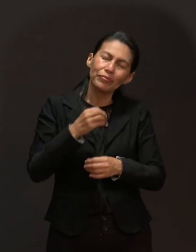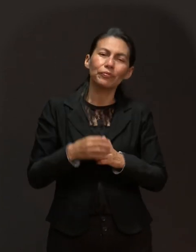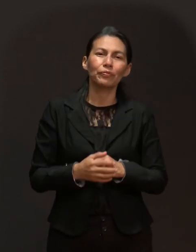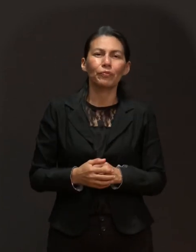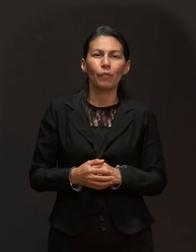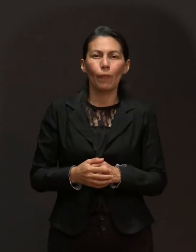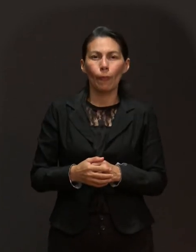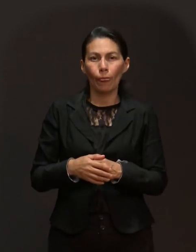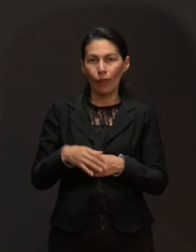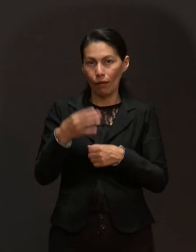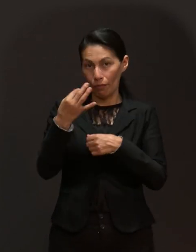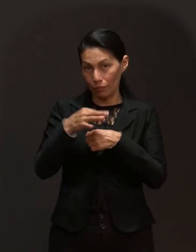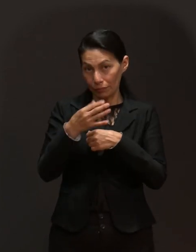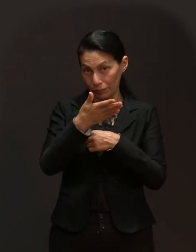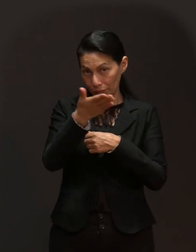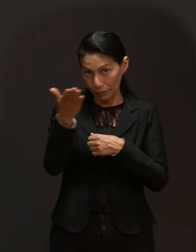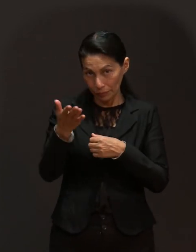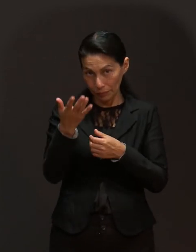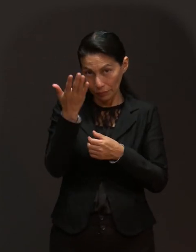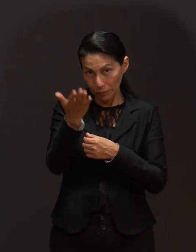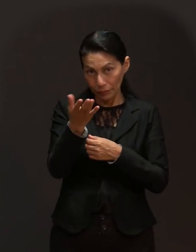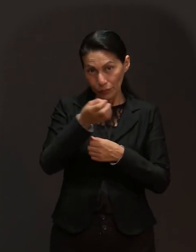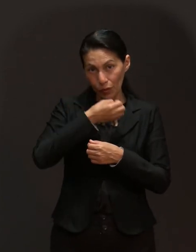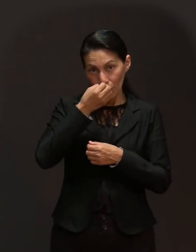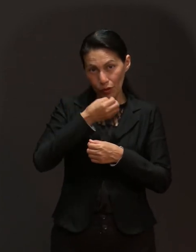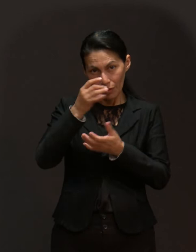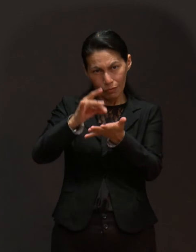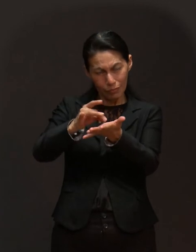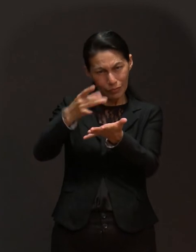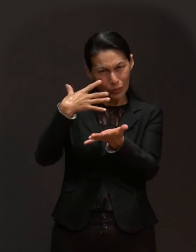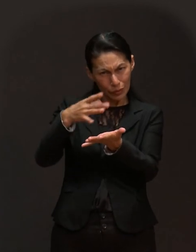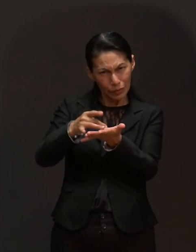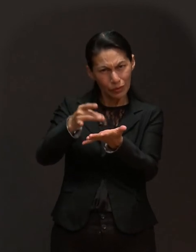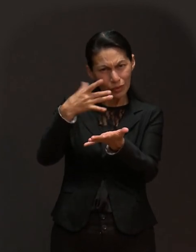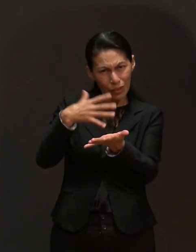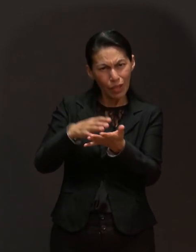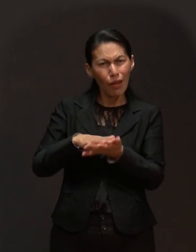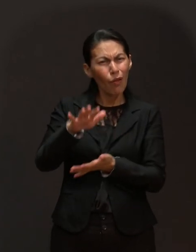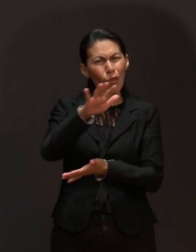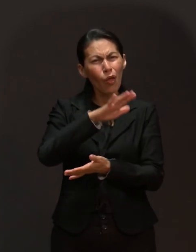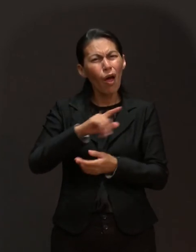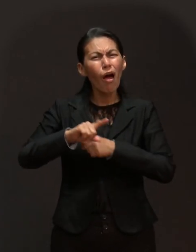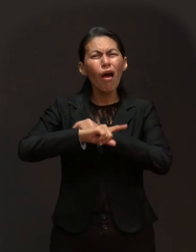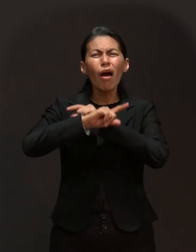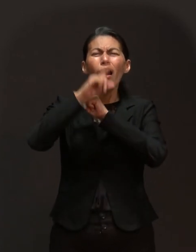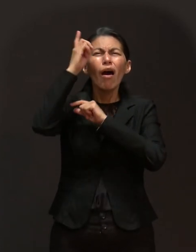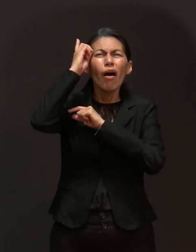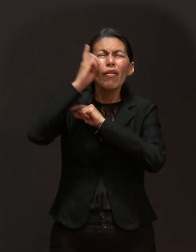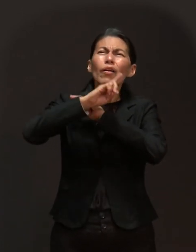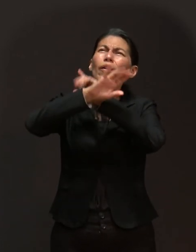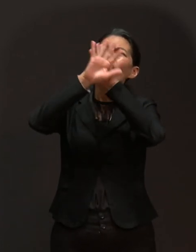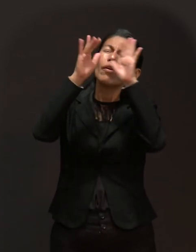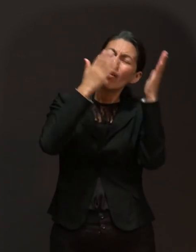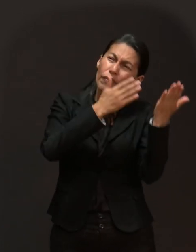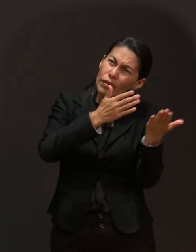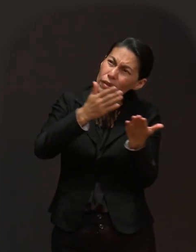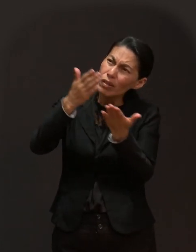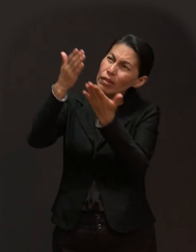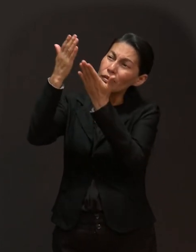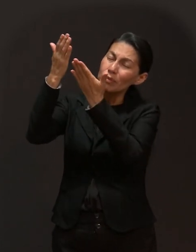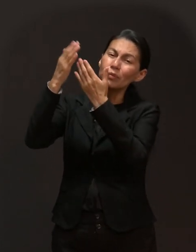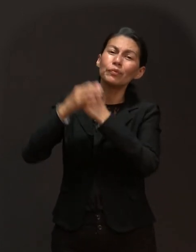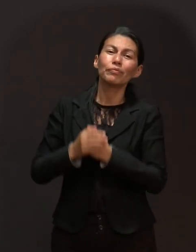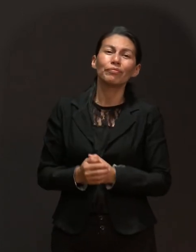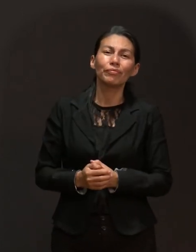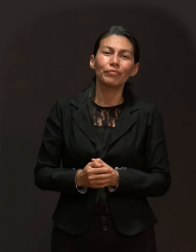oración y mientras envían sus pedidos de oración al programa y mientras glorificamos a Dios con sus